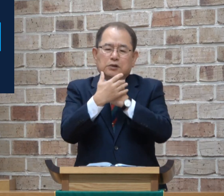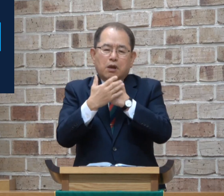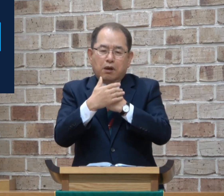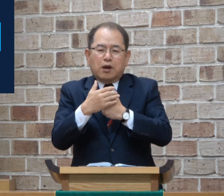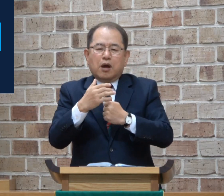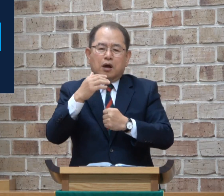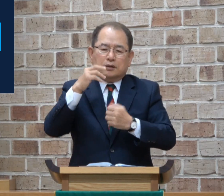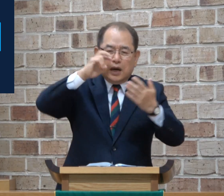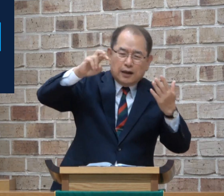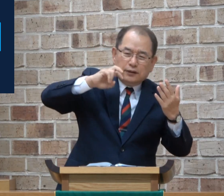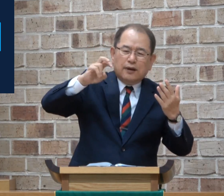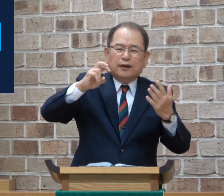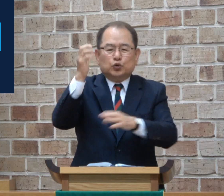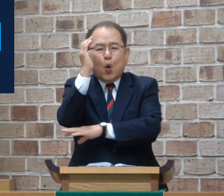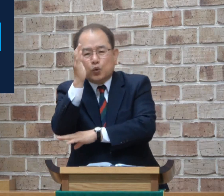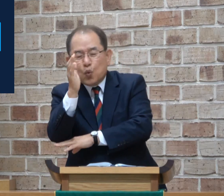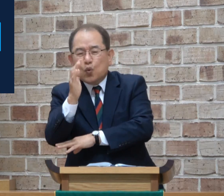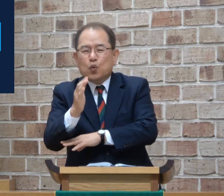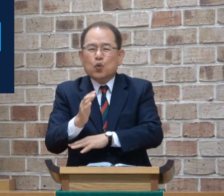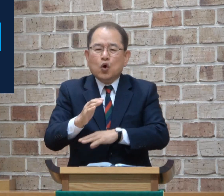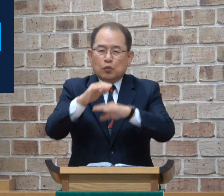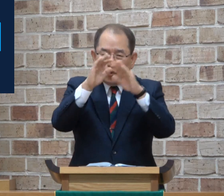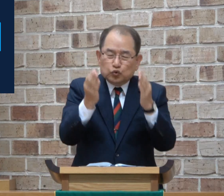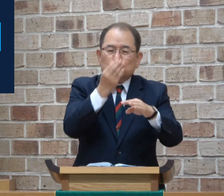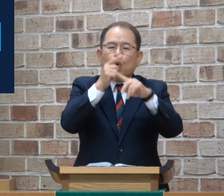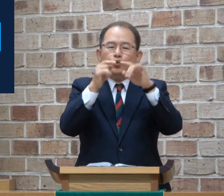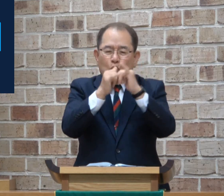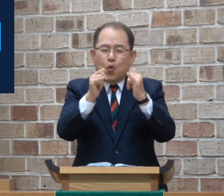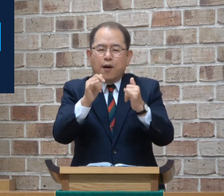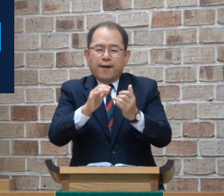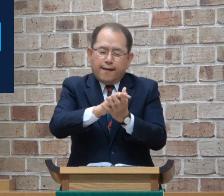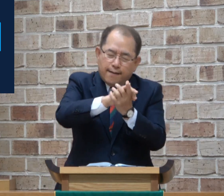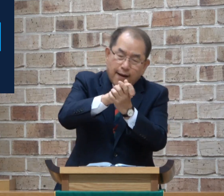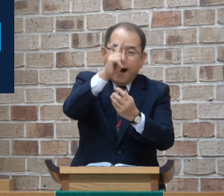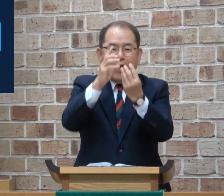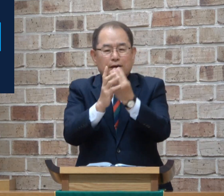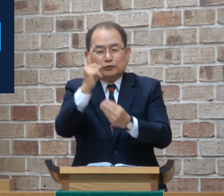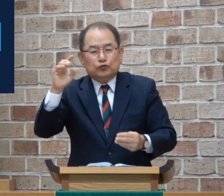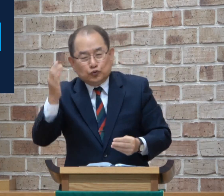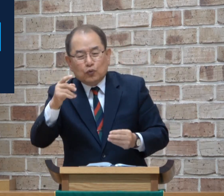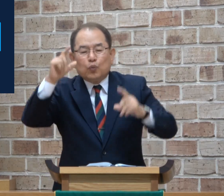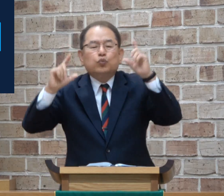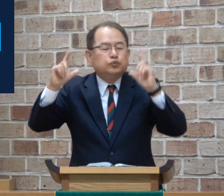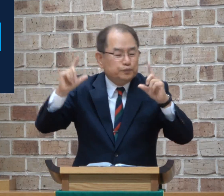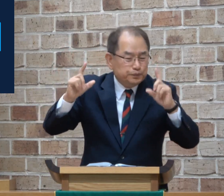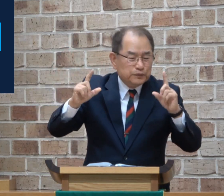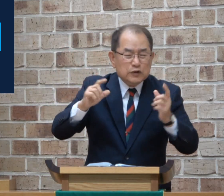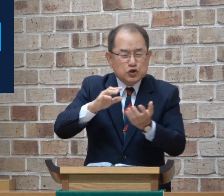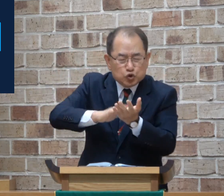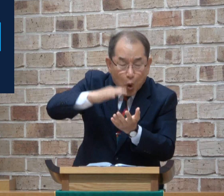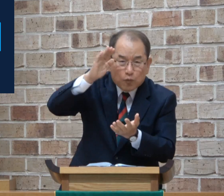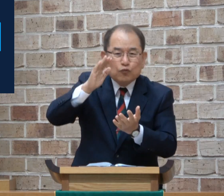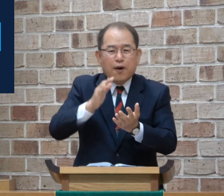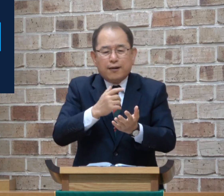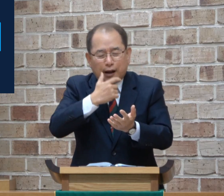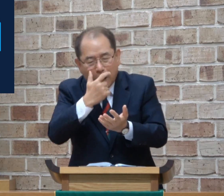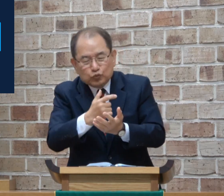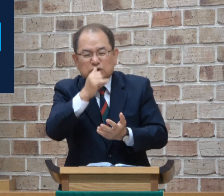찬양과 설교와 성도님들이 하나 되는 그런 모습들, 뜨거움과 감동이 있는 모습, 그런